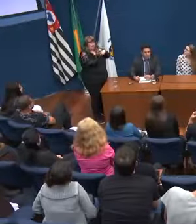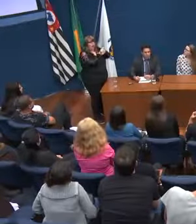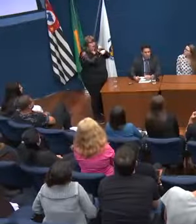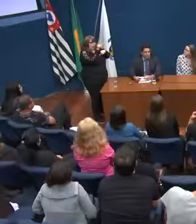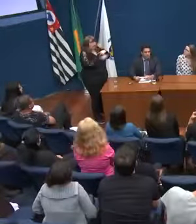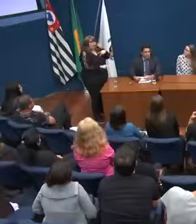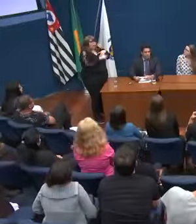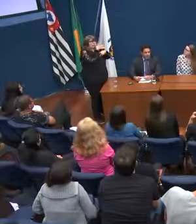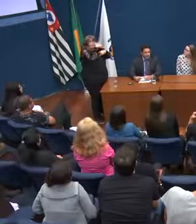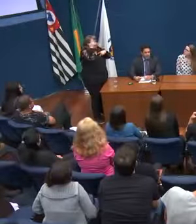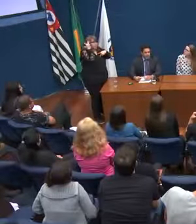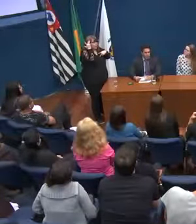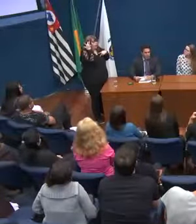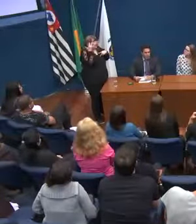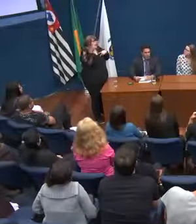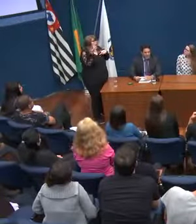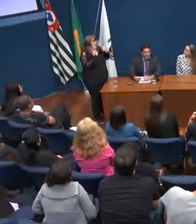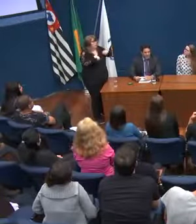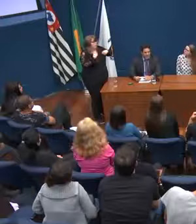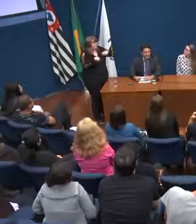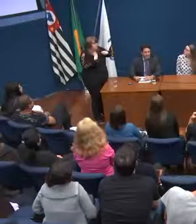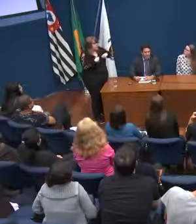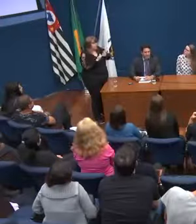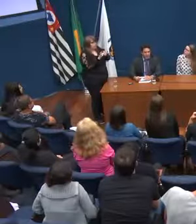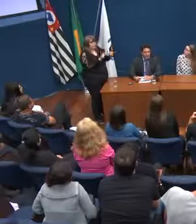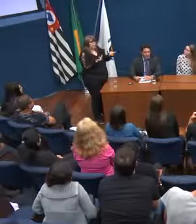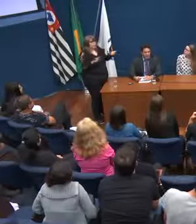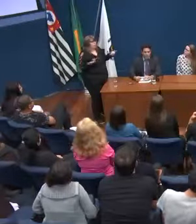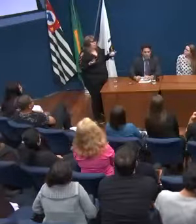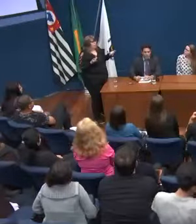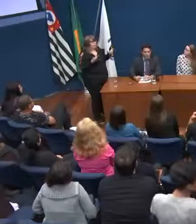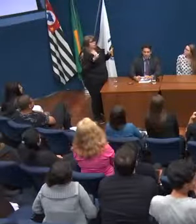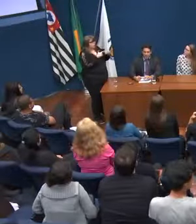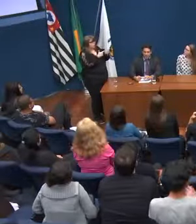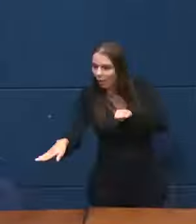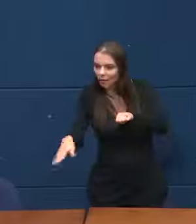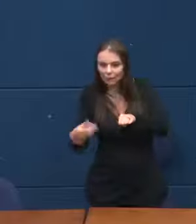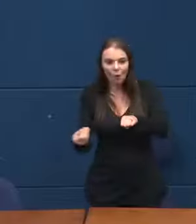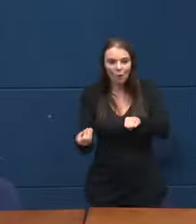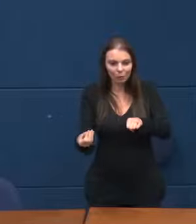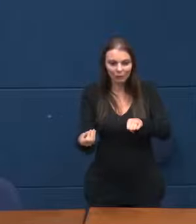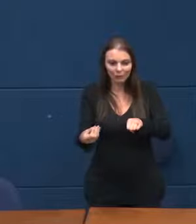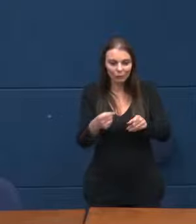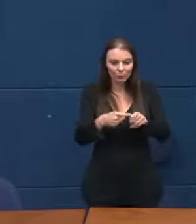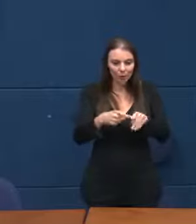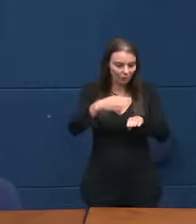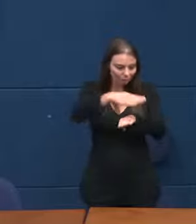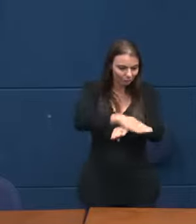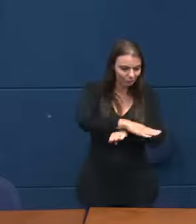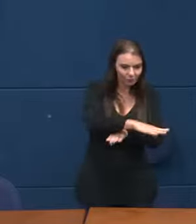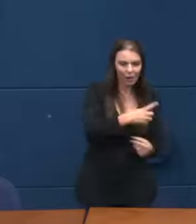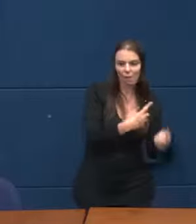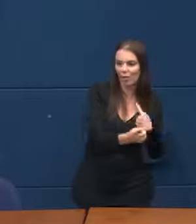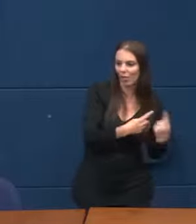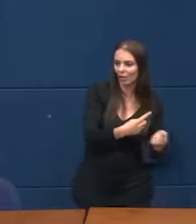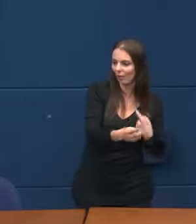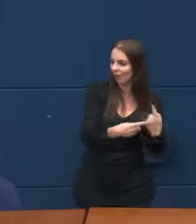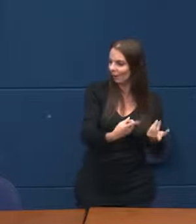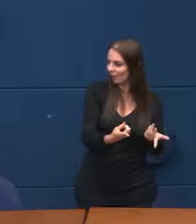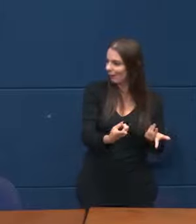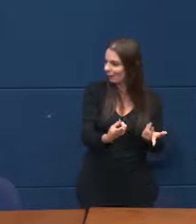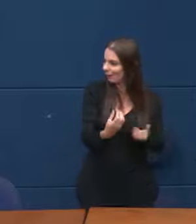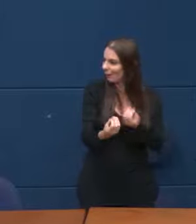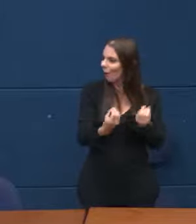uma pessoa com uma necessidade, não recebeu o tratamento adequado. Além do vereador Nelson Osseri, de quem